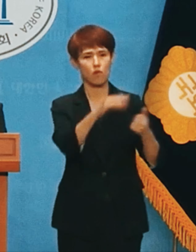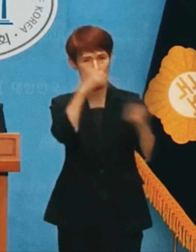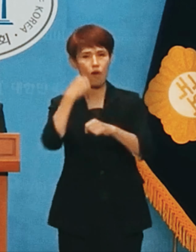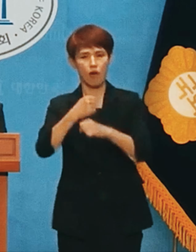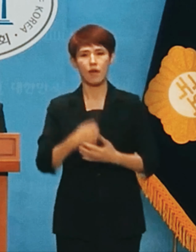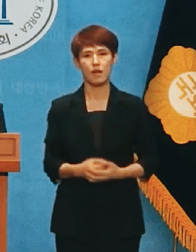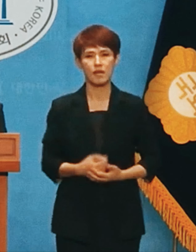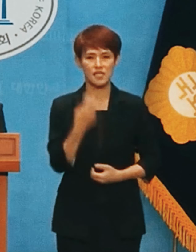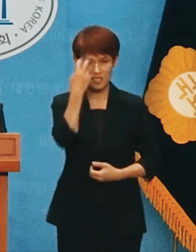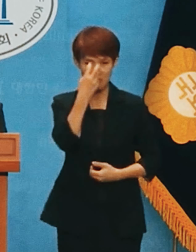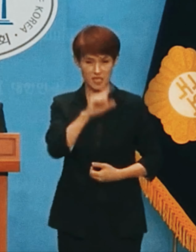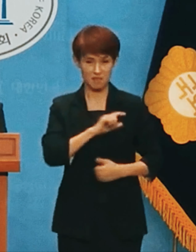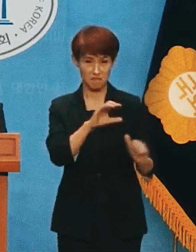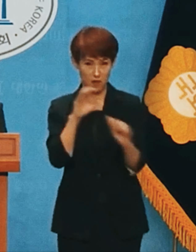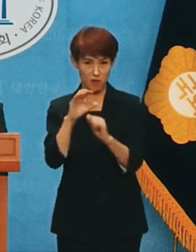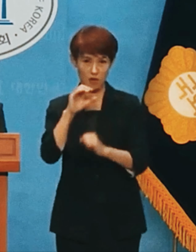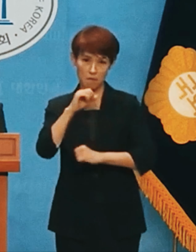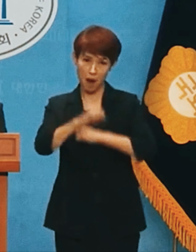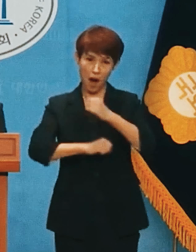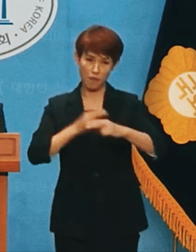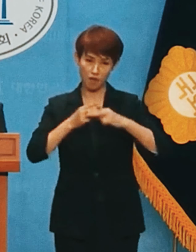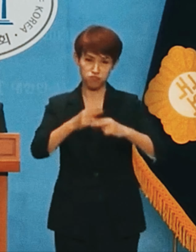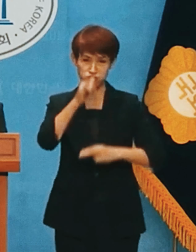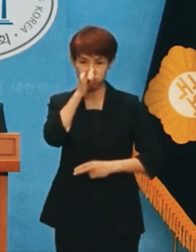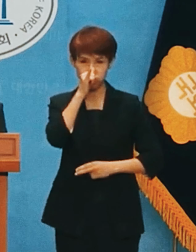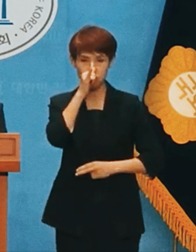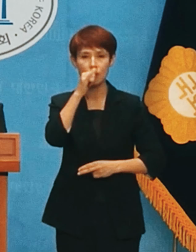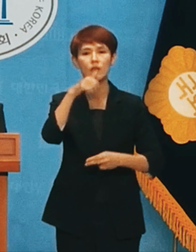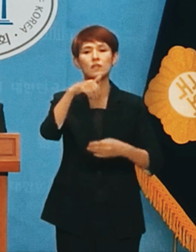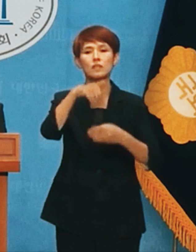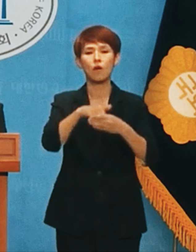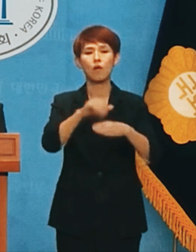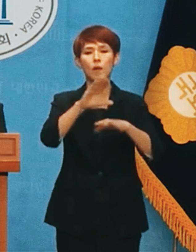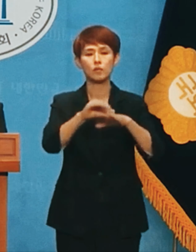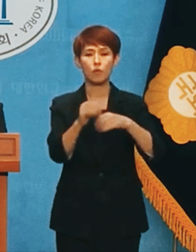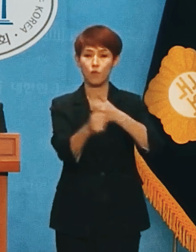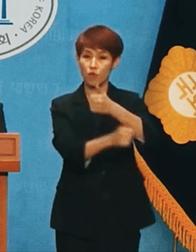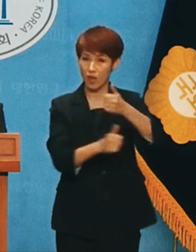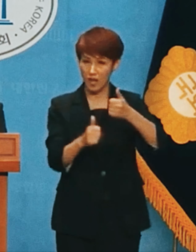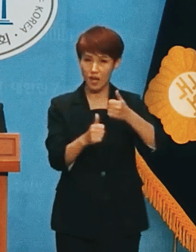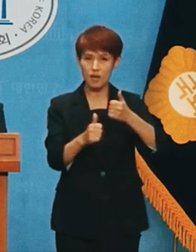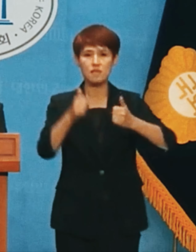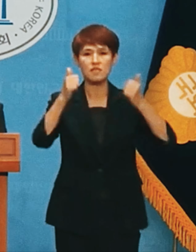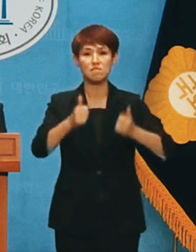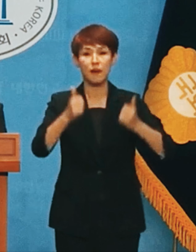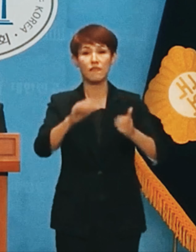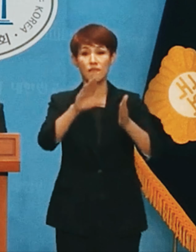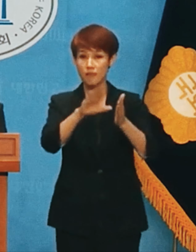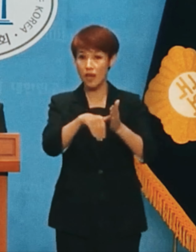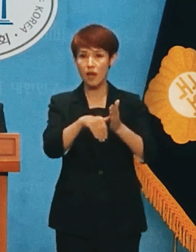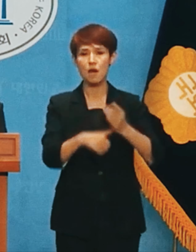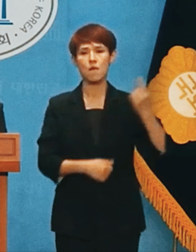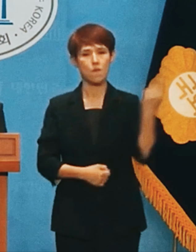심의라는 이름으로 망난이 칼춤을 춘 선거방송 심의위가 심판받을 날이